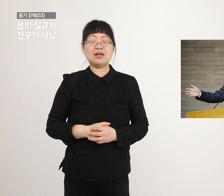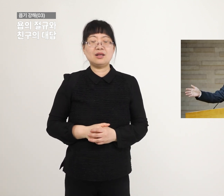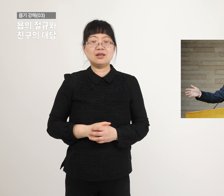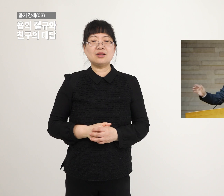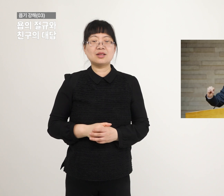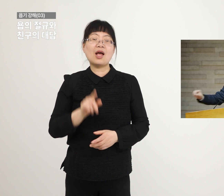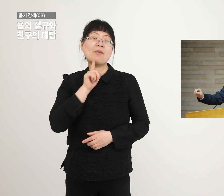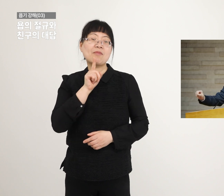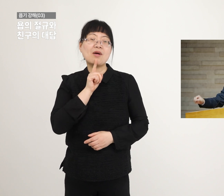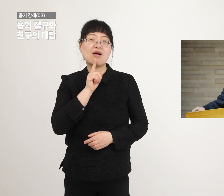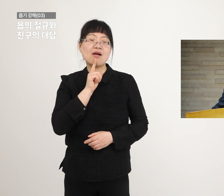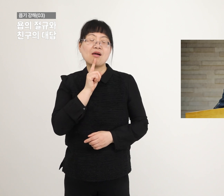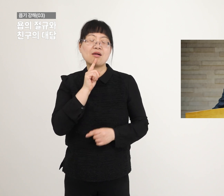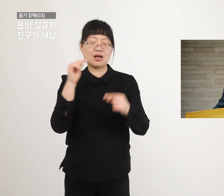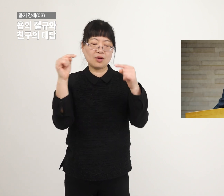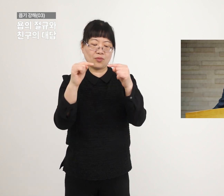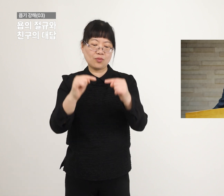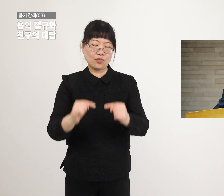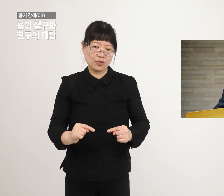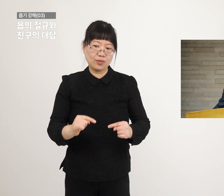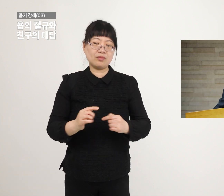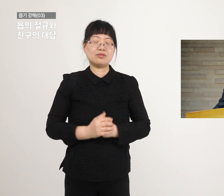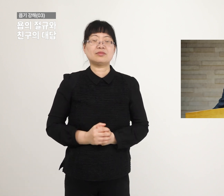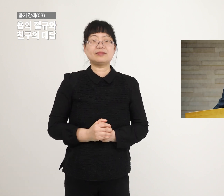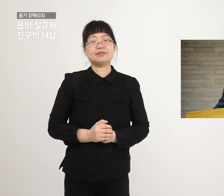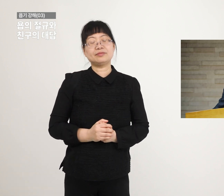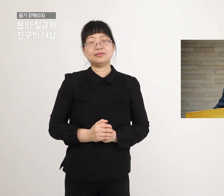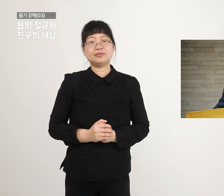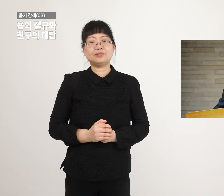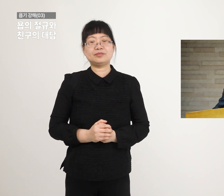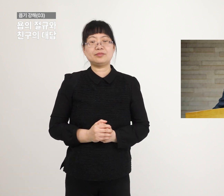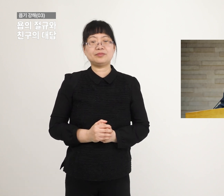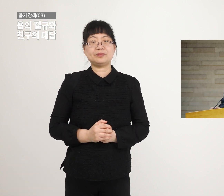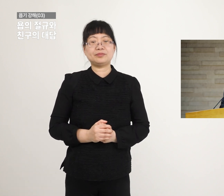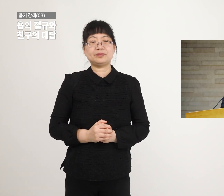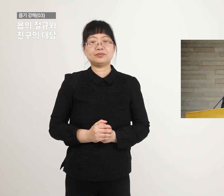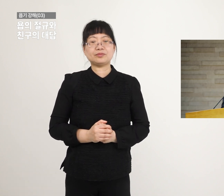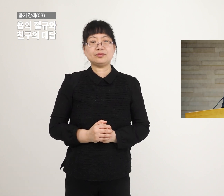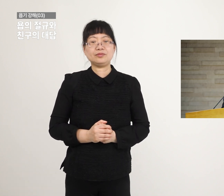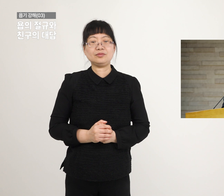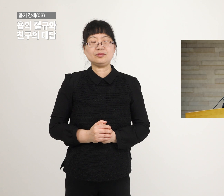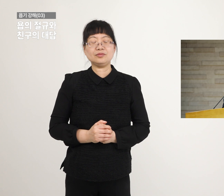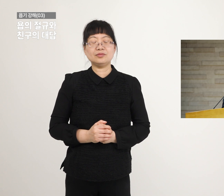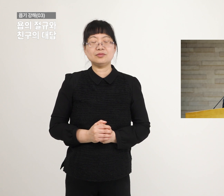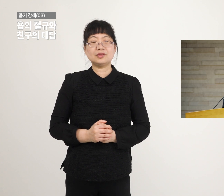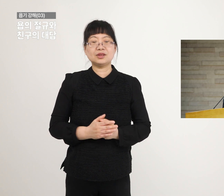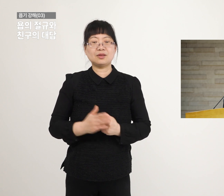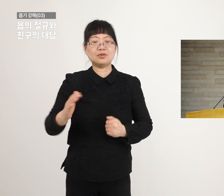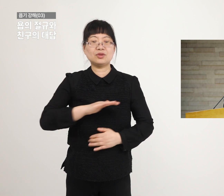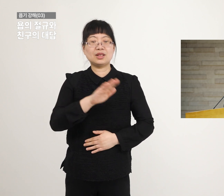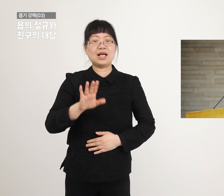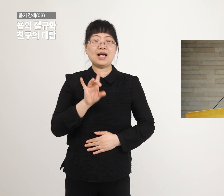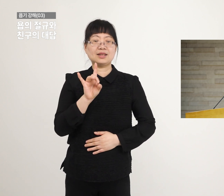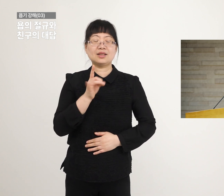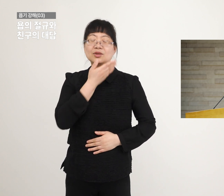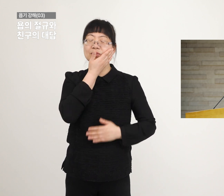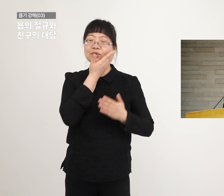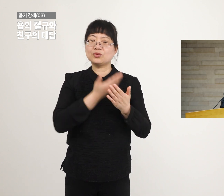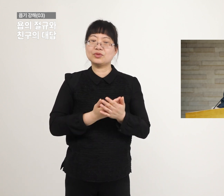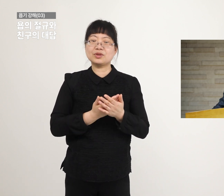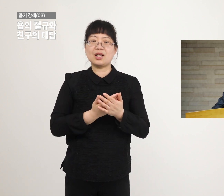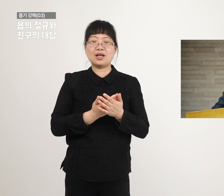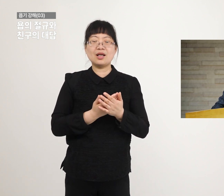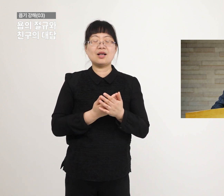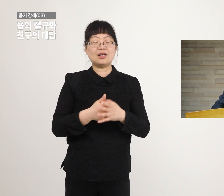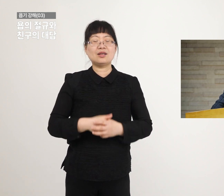원리와 이제 같은 맥락을 이어갈 겁니다. 자, 우리는 여기서 한 가지 아주 소중한